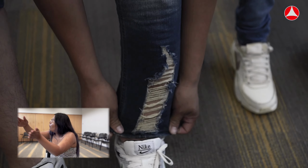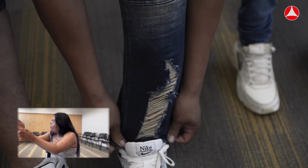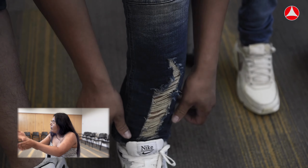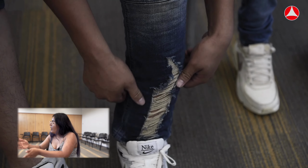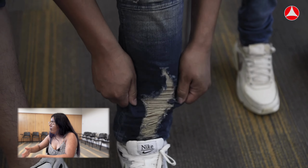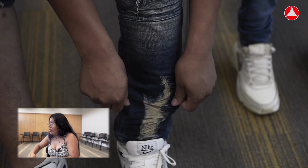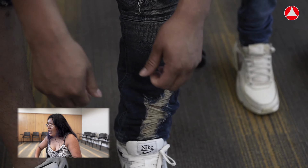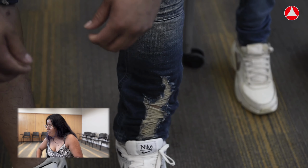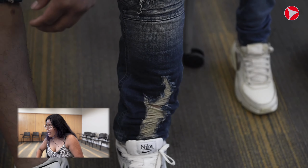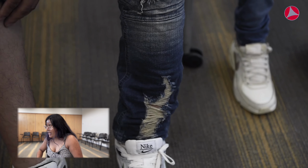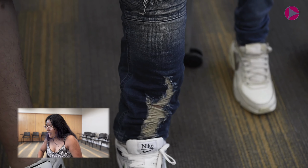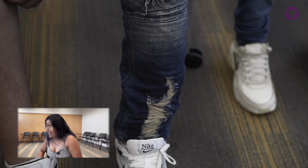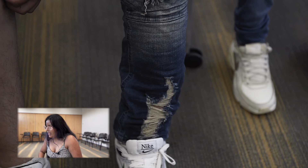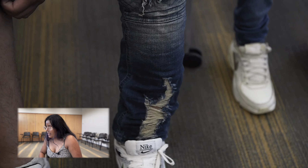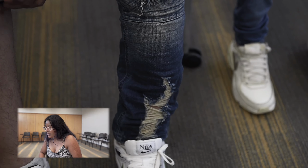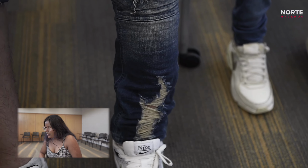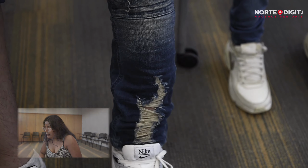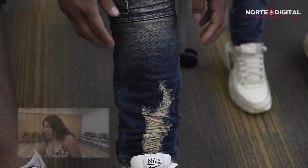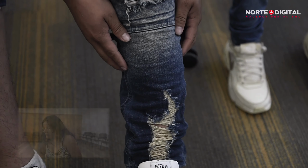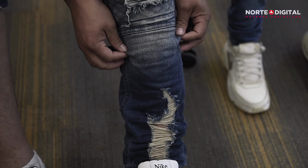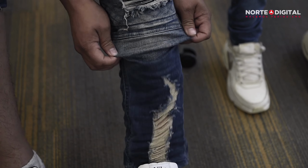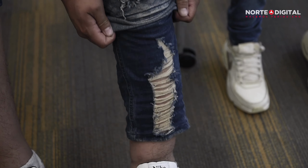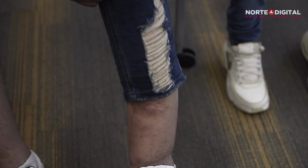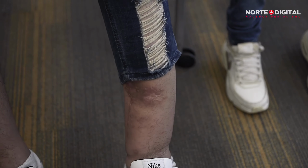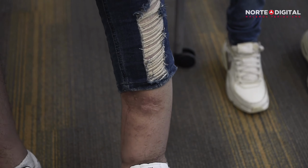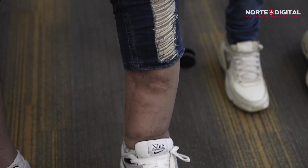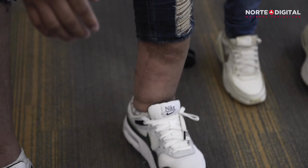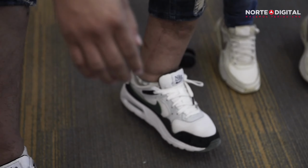una curvatura en la pierna.